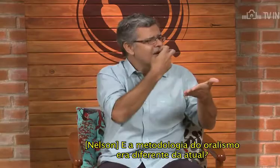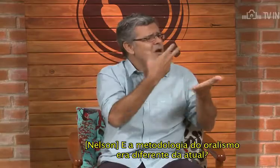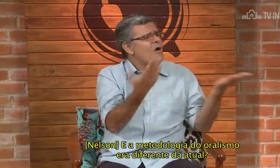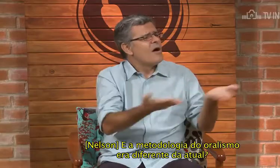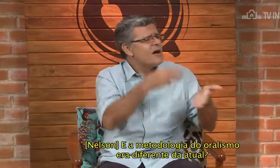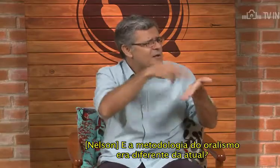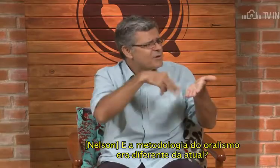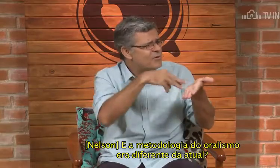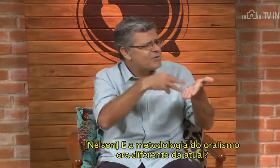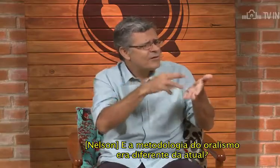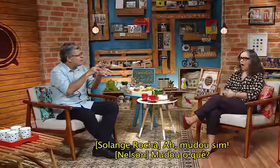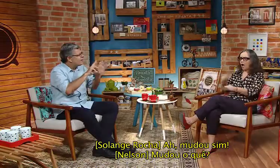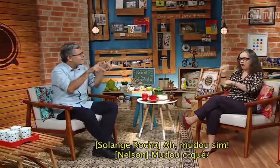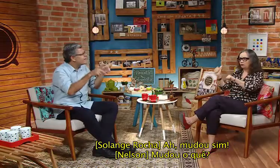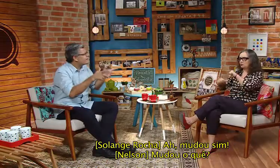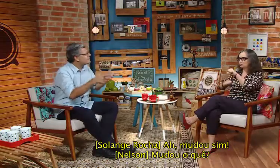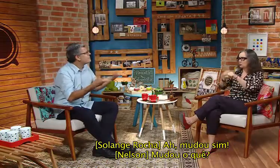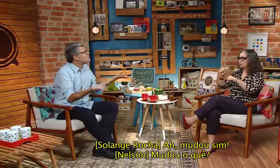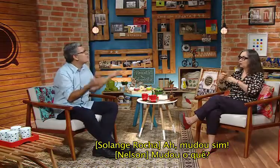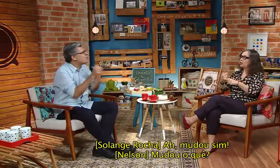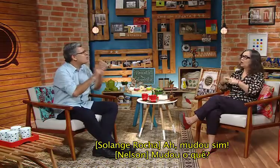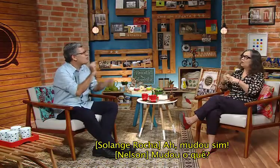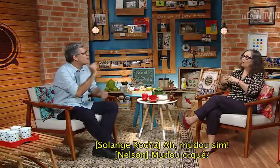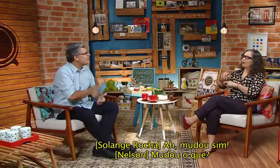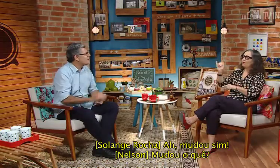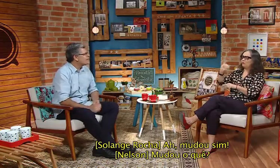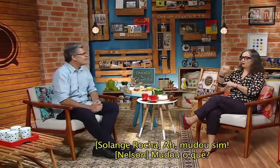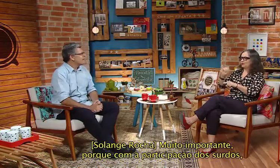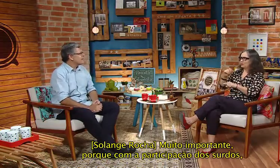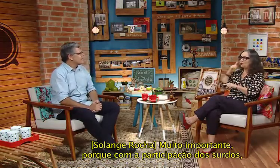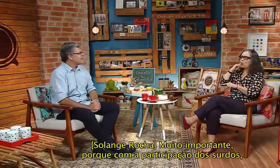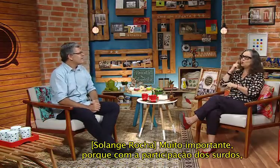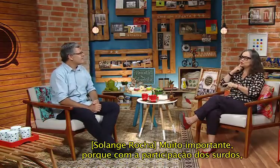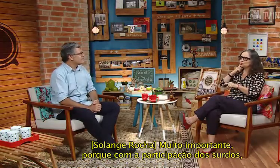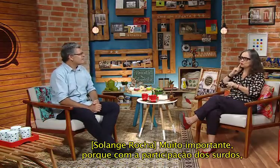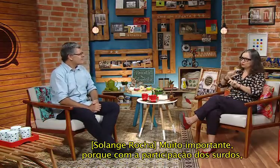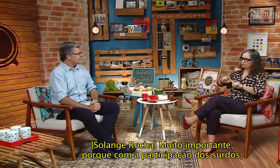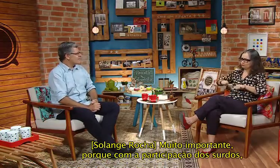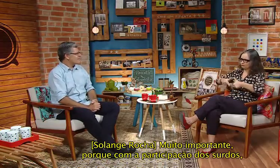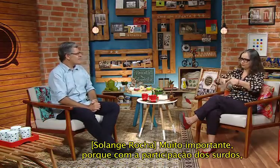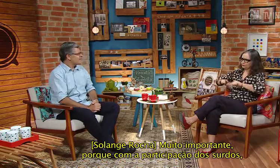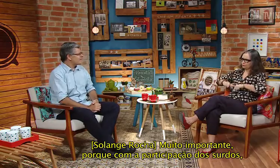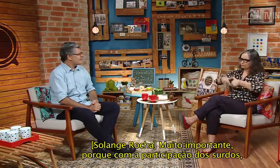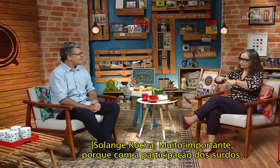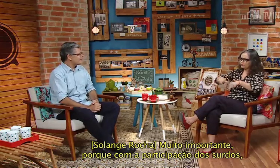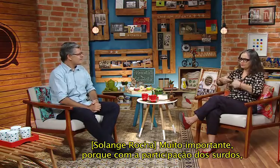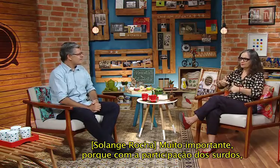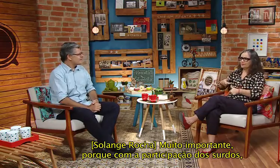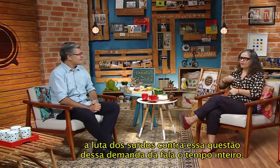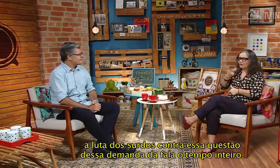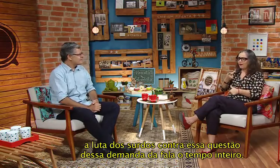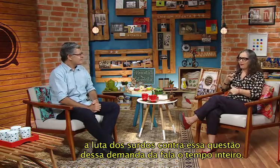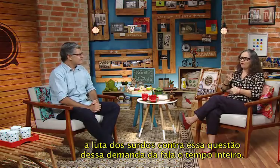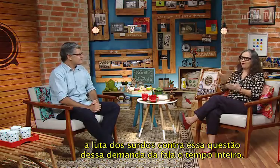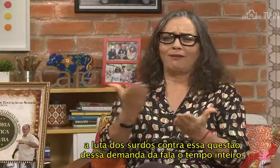do oralismo era diferente da atual? Mudou, sim. Mudou o quê? Muito importante, porque com a participação dos surdos, a luta dos surdos,